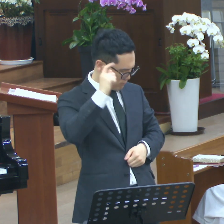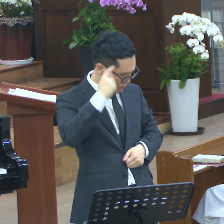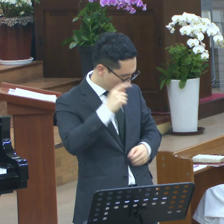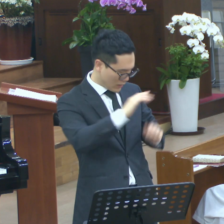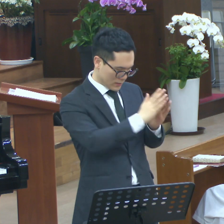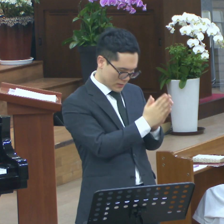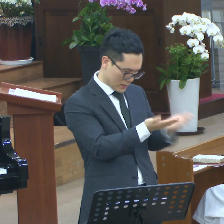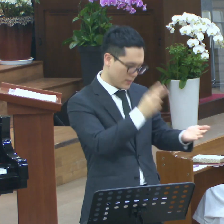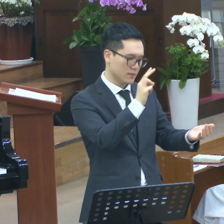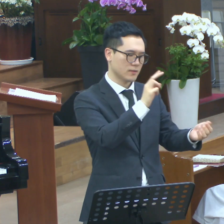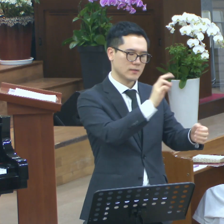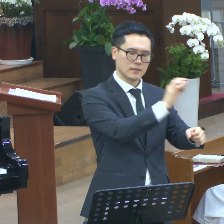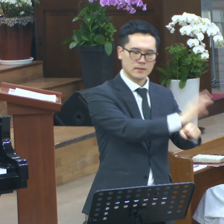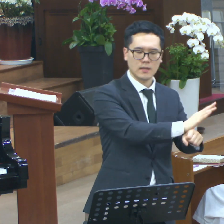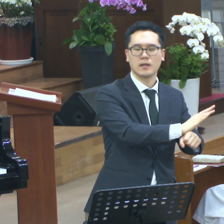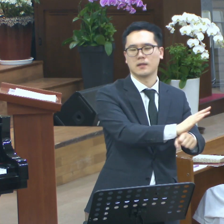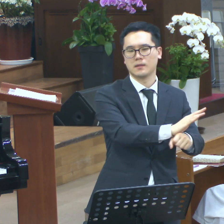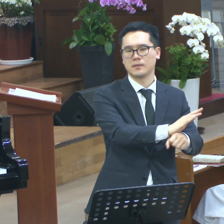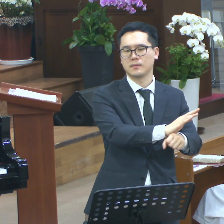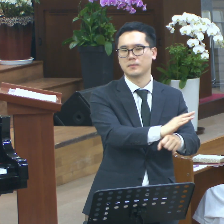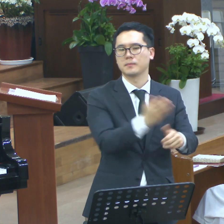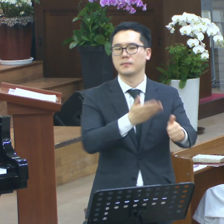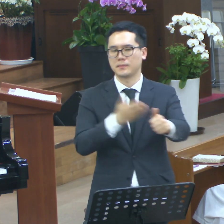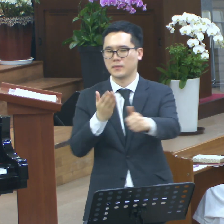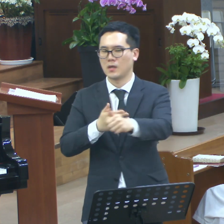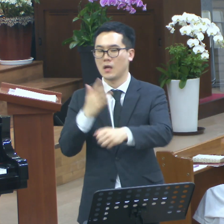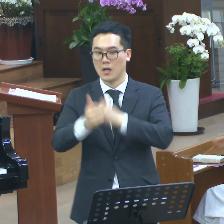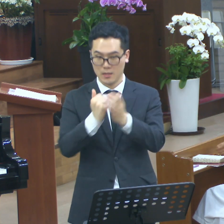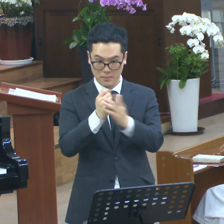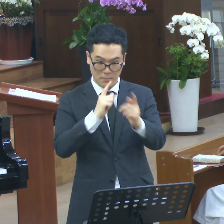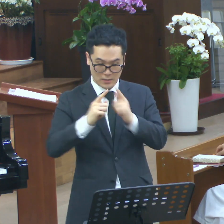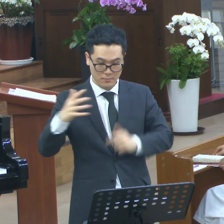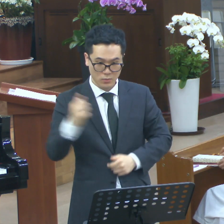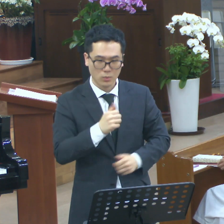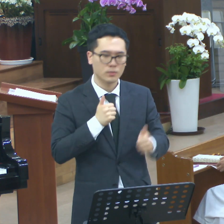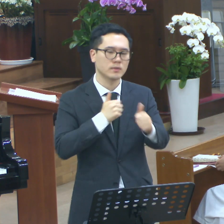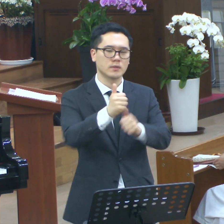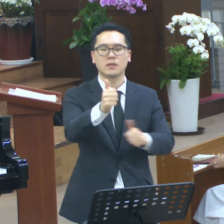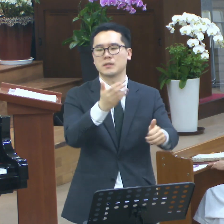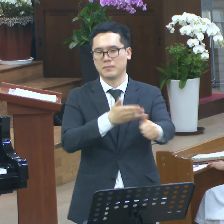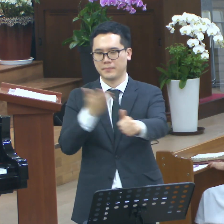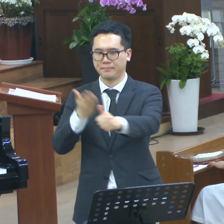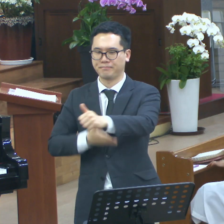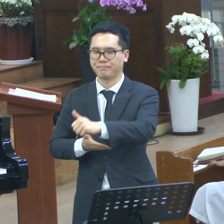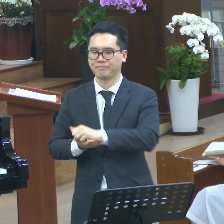하나님 말씀으로 승리하게 되시기를 주의 이름으로 축원합니다. 축원합니다.